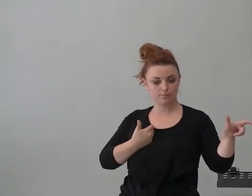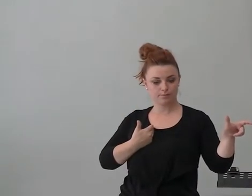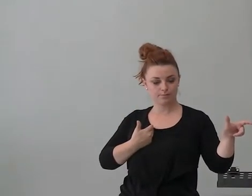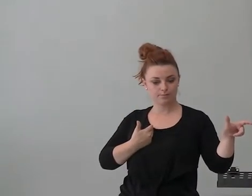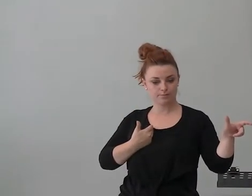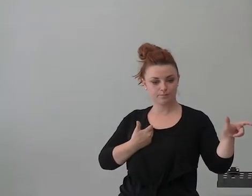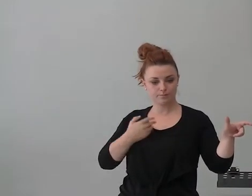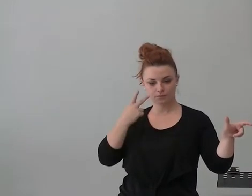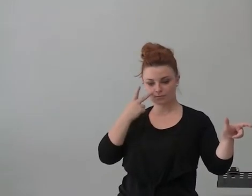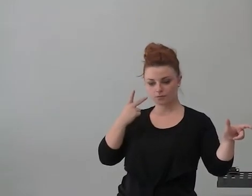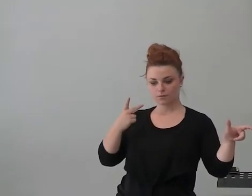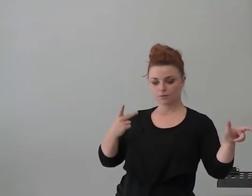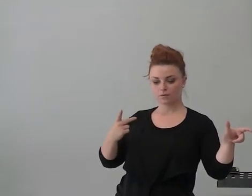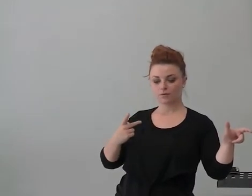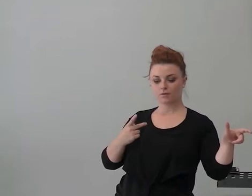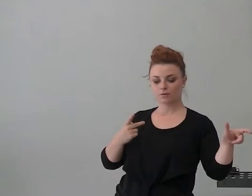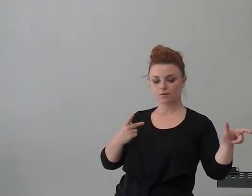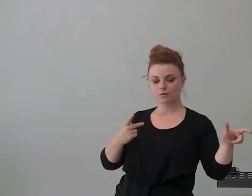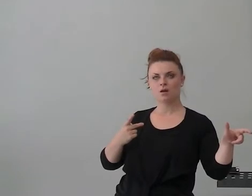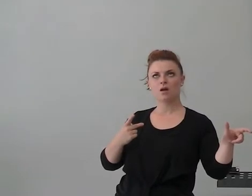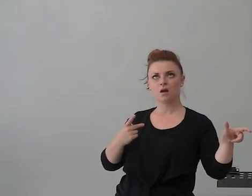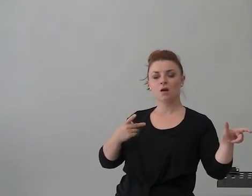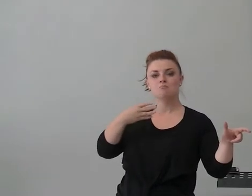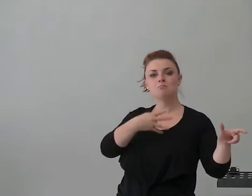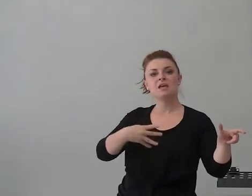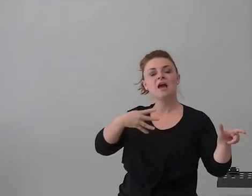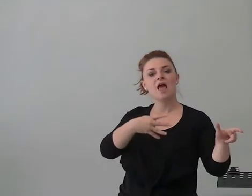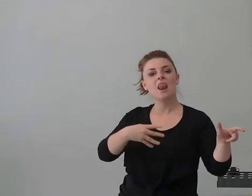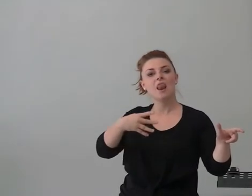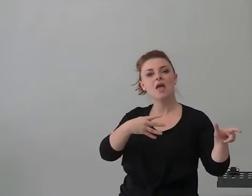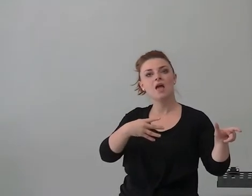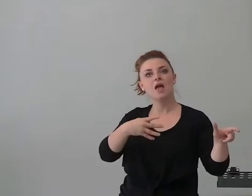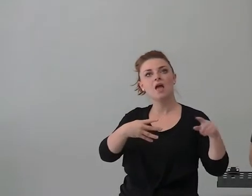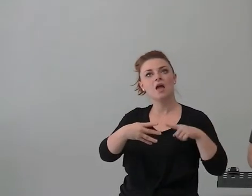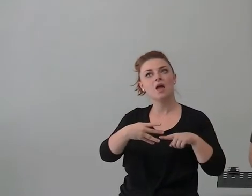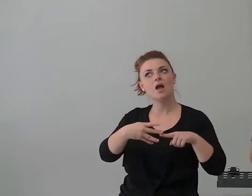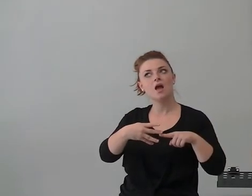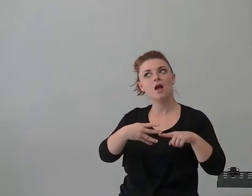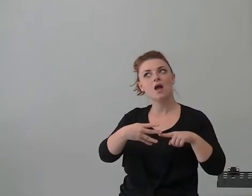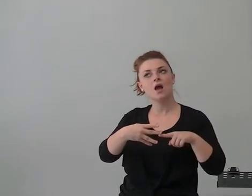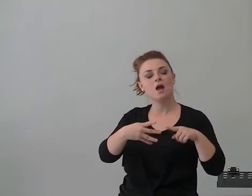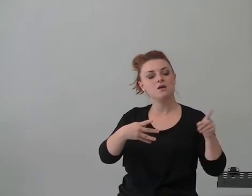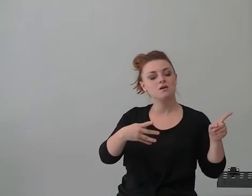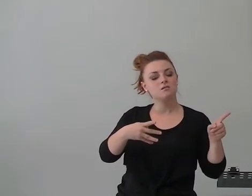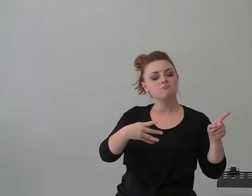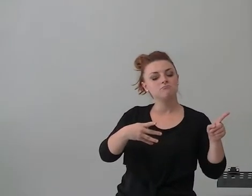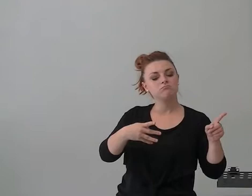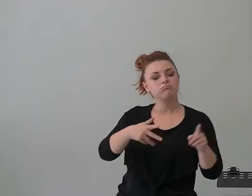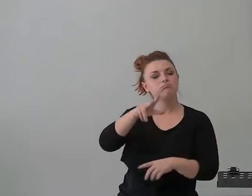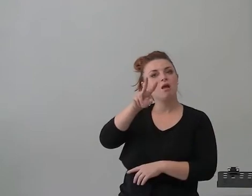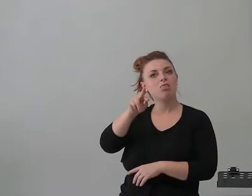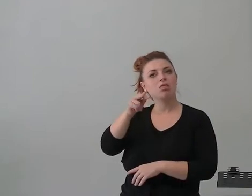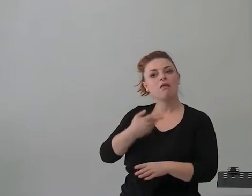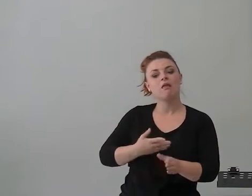me e Michele di 30 anni fa? Sì, la pancia ce l'ho, non ho capelli